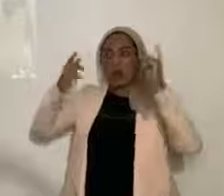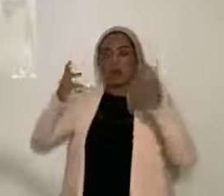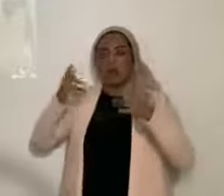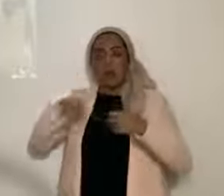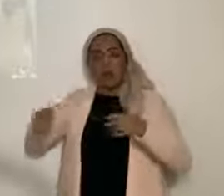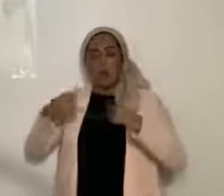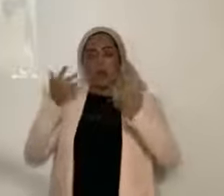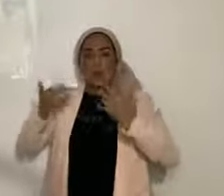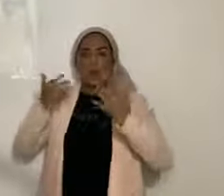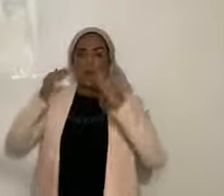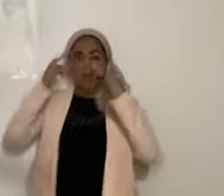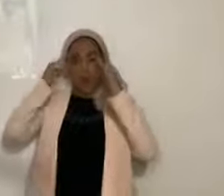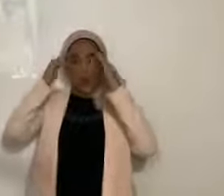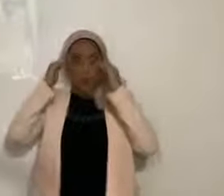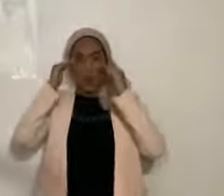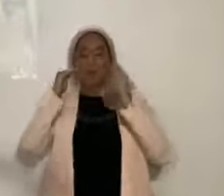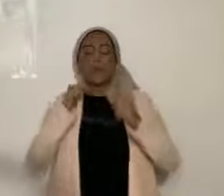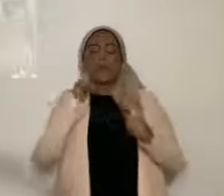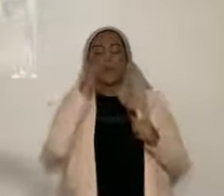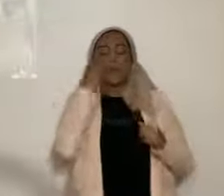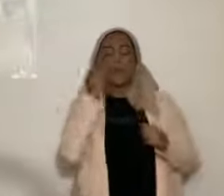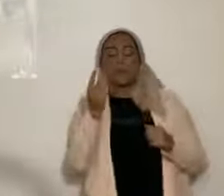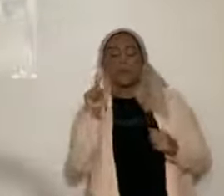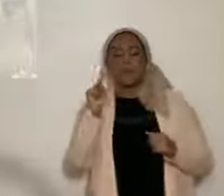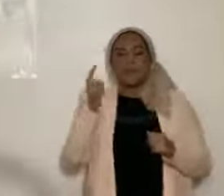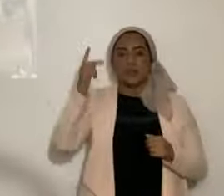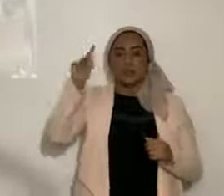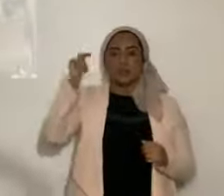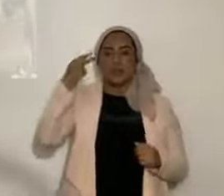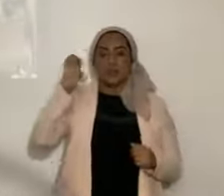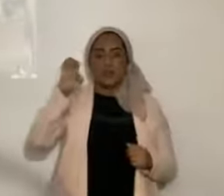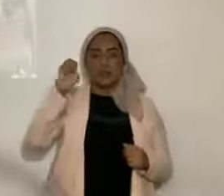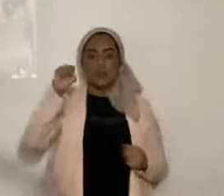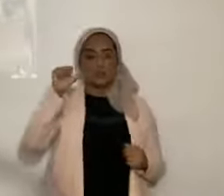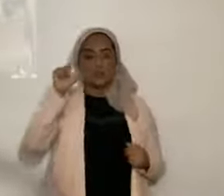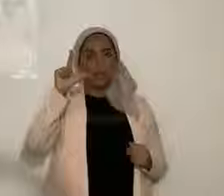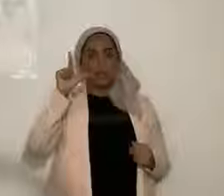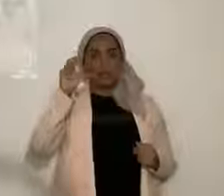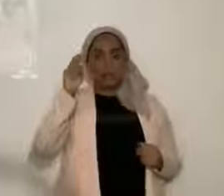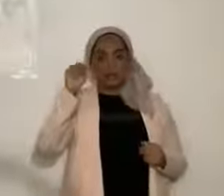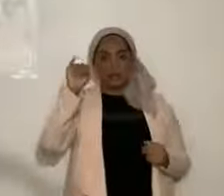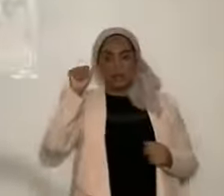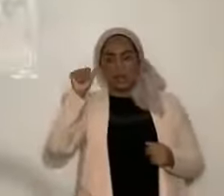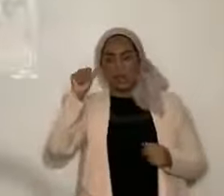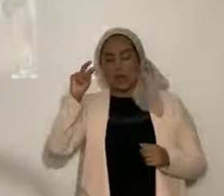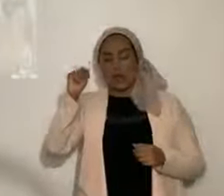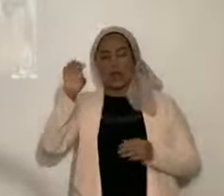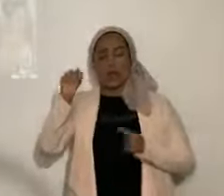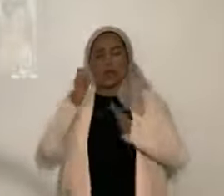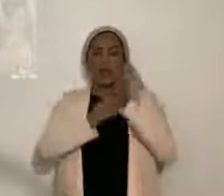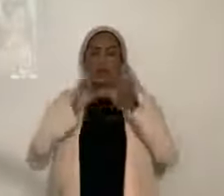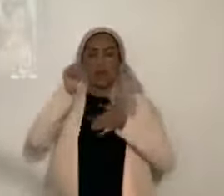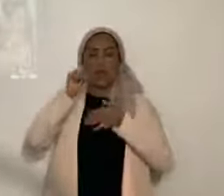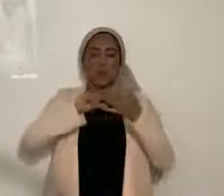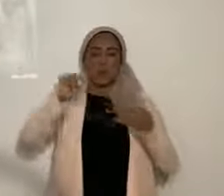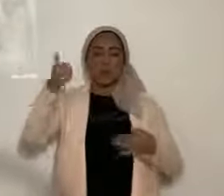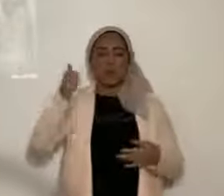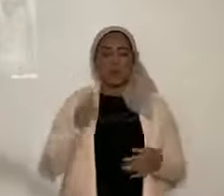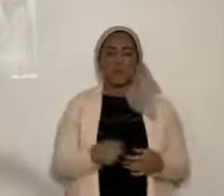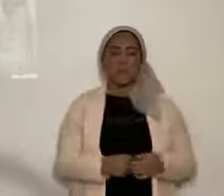Esperanza. Vean ustedes en 1 Tesalonicenses, ya lo vimos, 1:10. 1